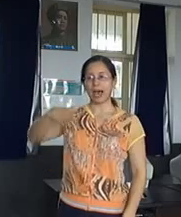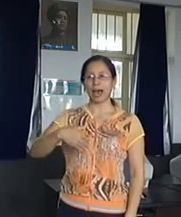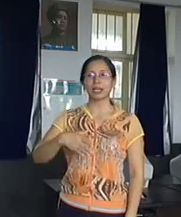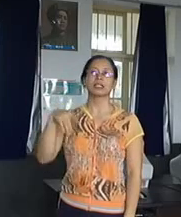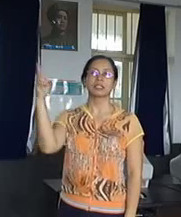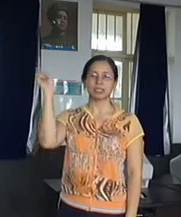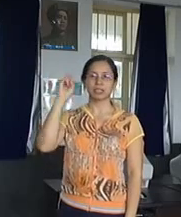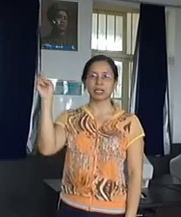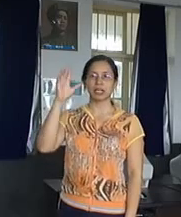谁能预料未来？